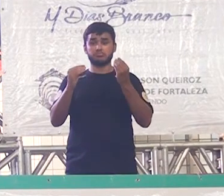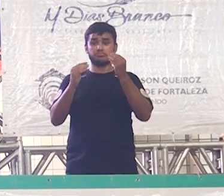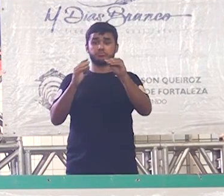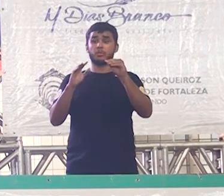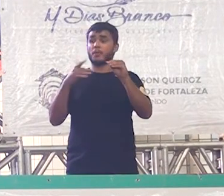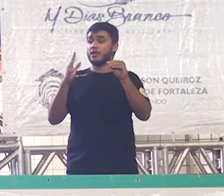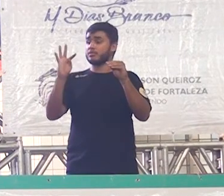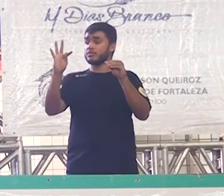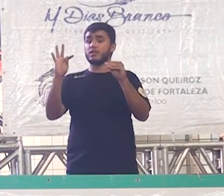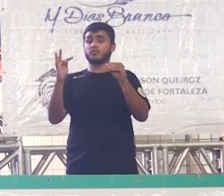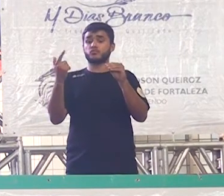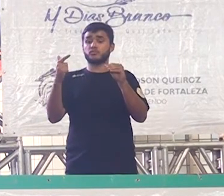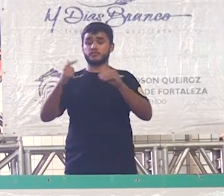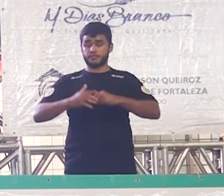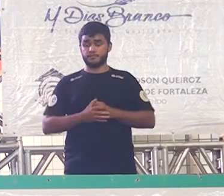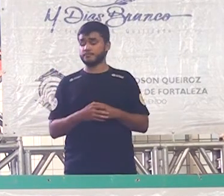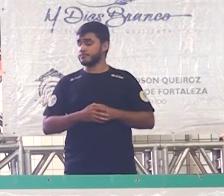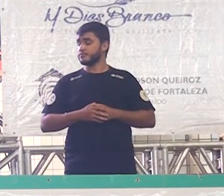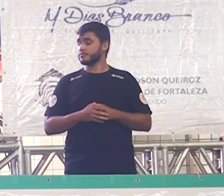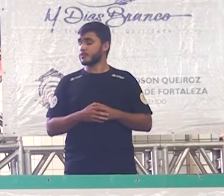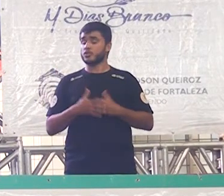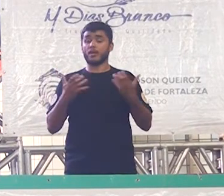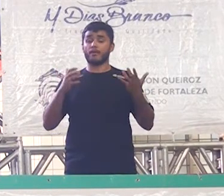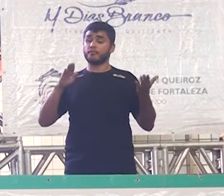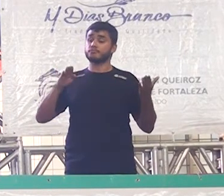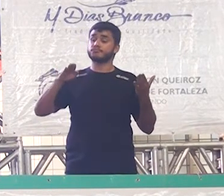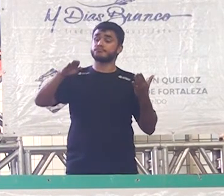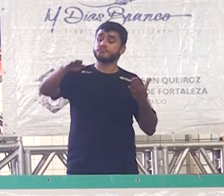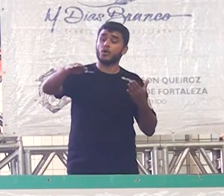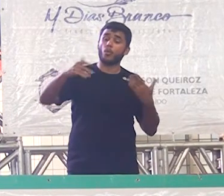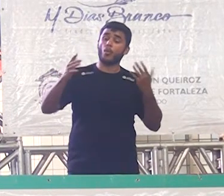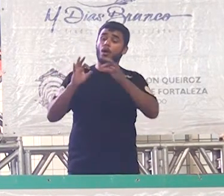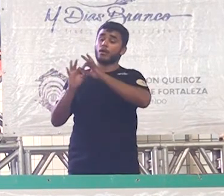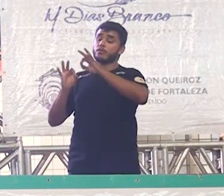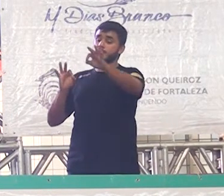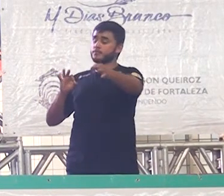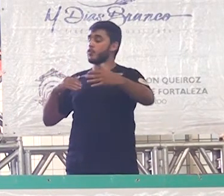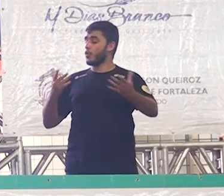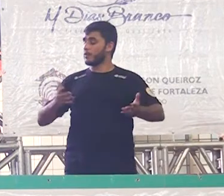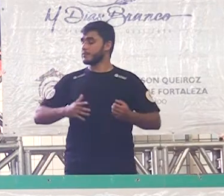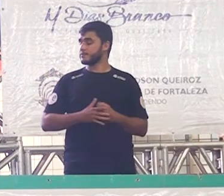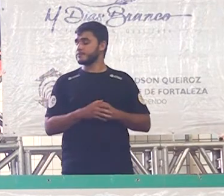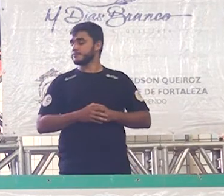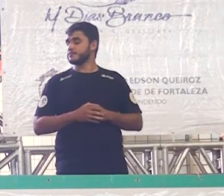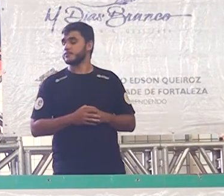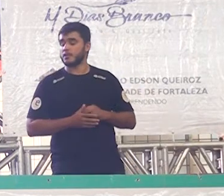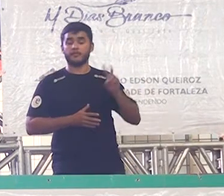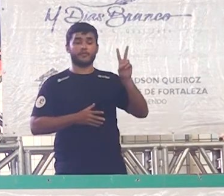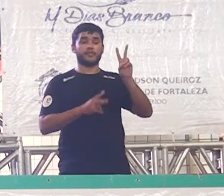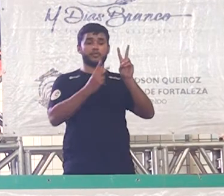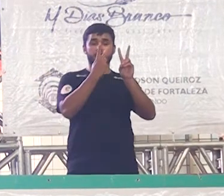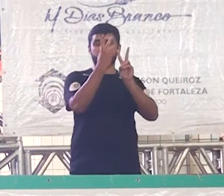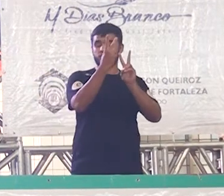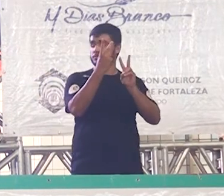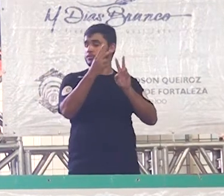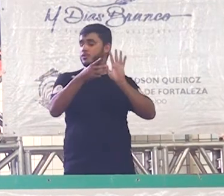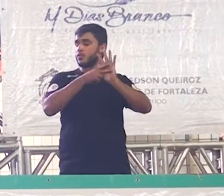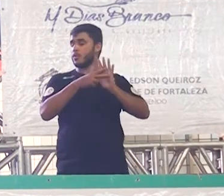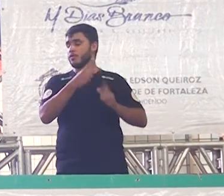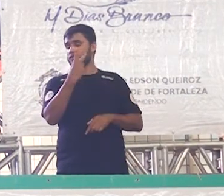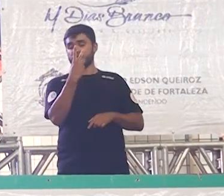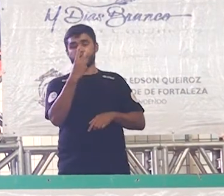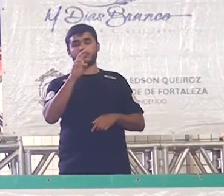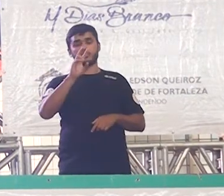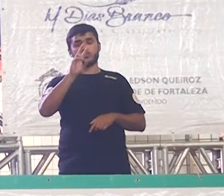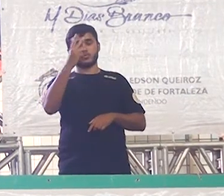cara vai parar. Então, se eu não tenho tempo, equação de Torricelli. Vi você mais duas amigas